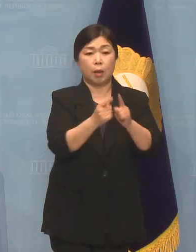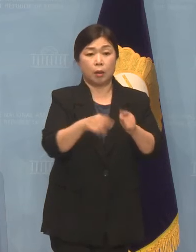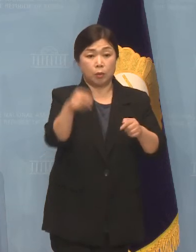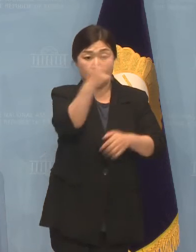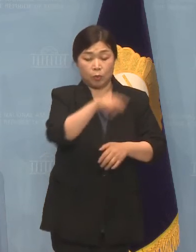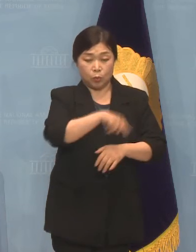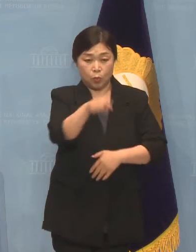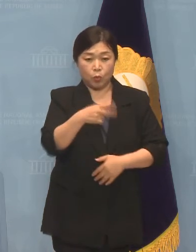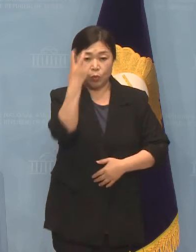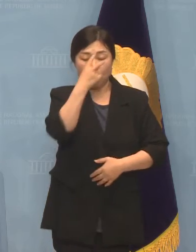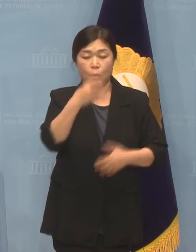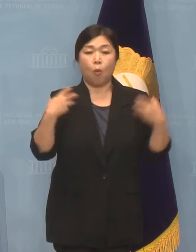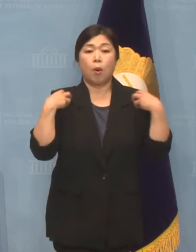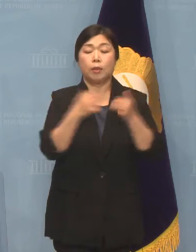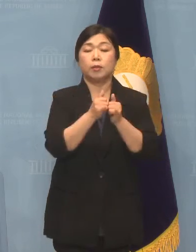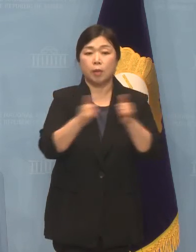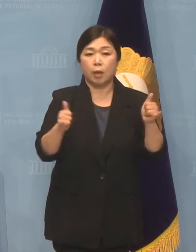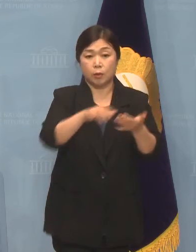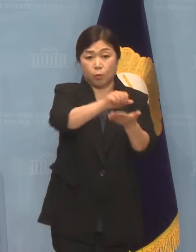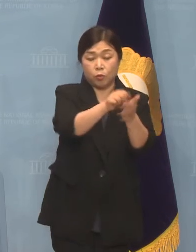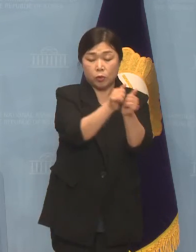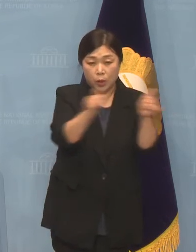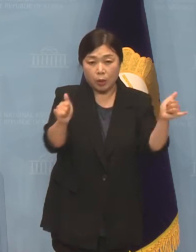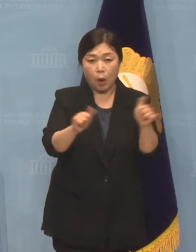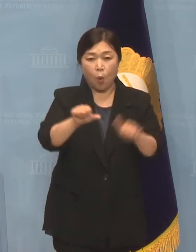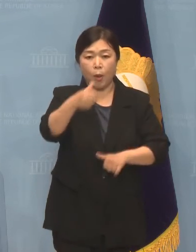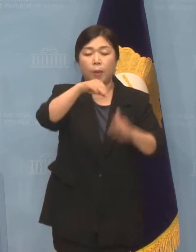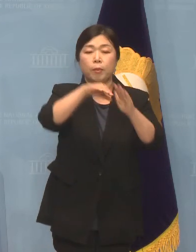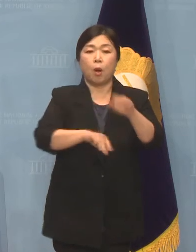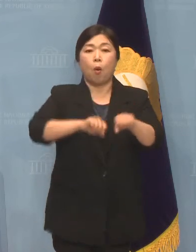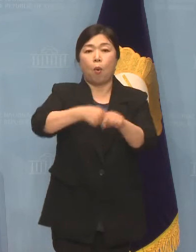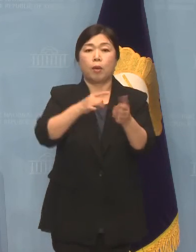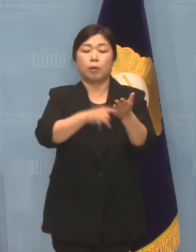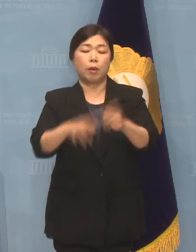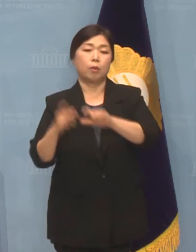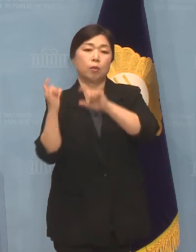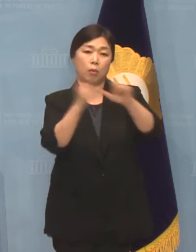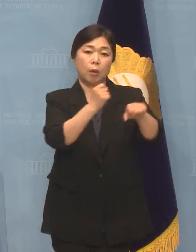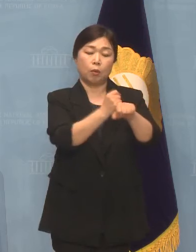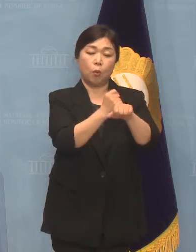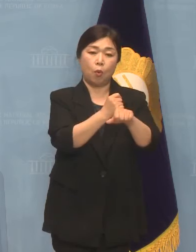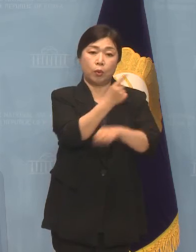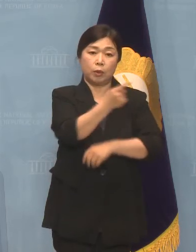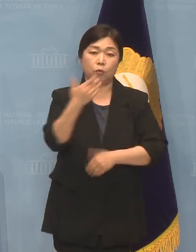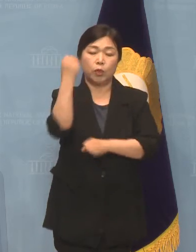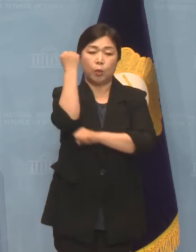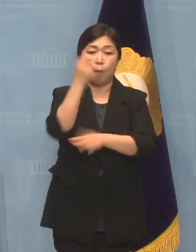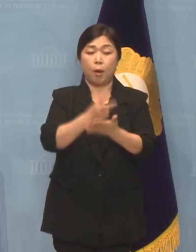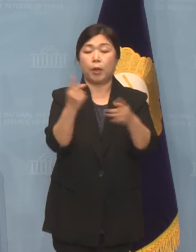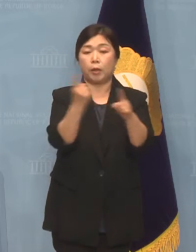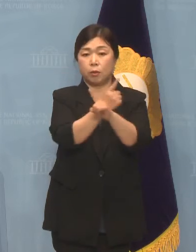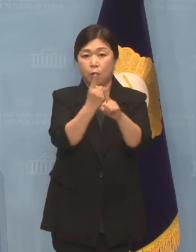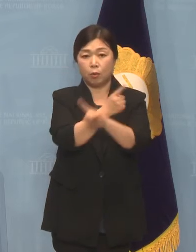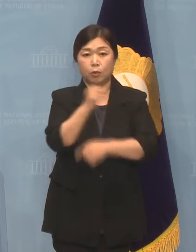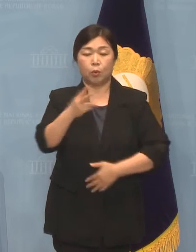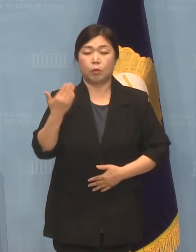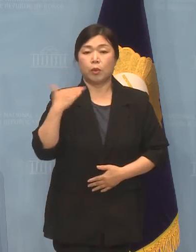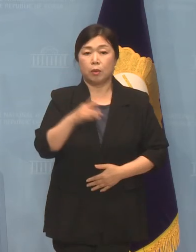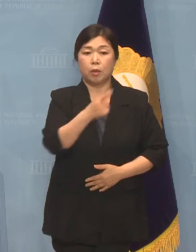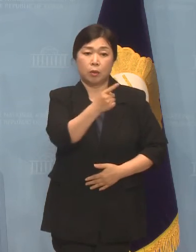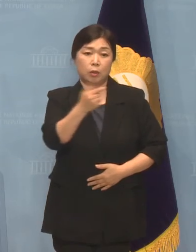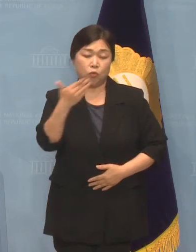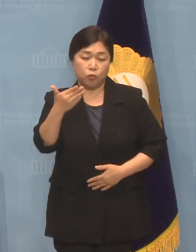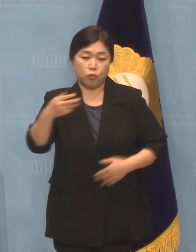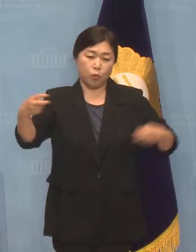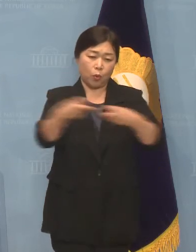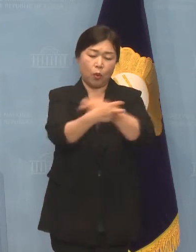관리 점유자에게 500만 원 이하의 과태료를 부과하는 소방기본법 개정안, 그리고 최근